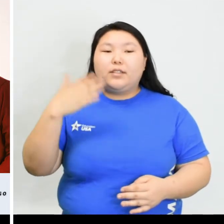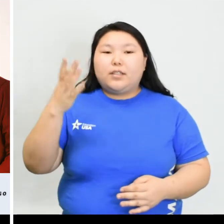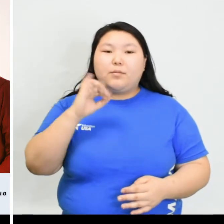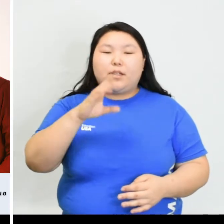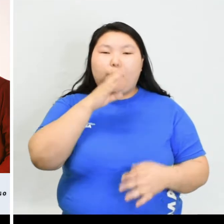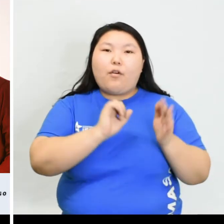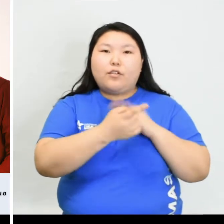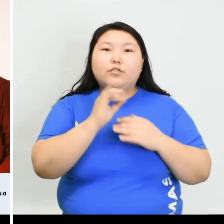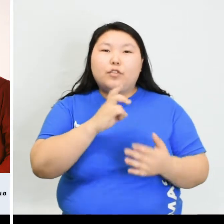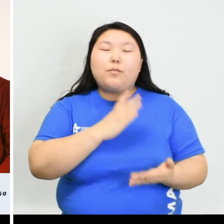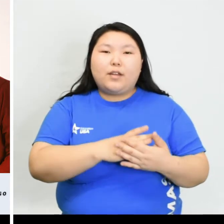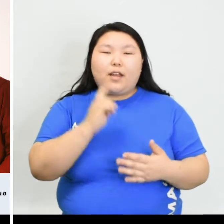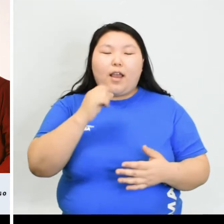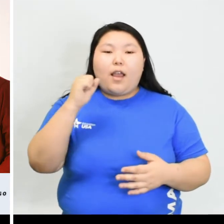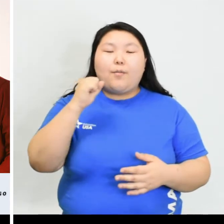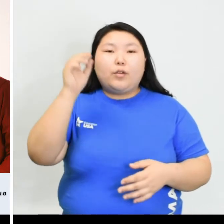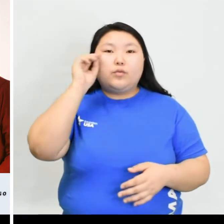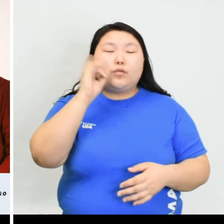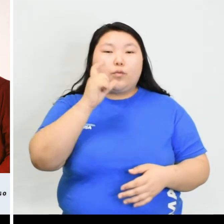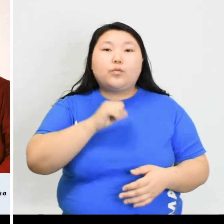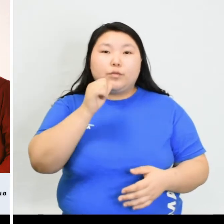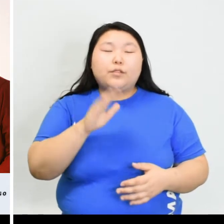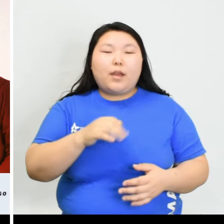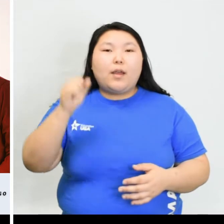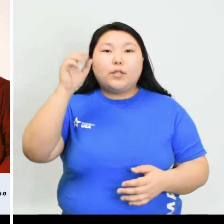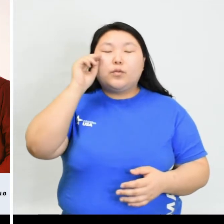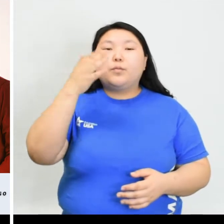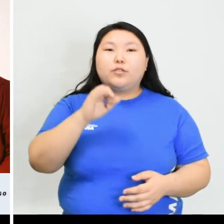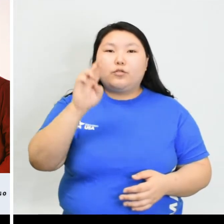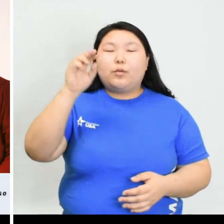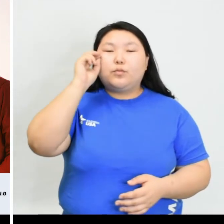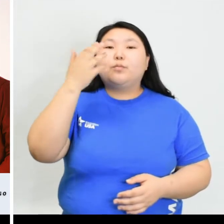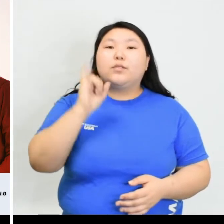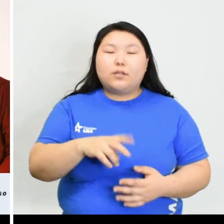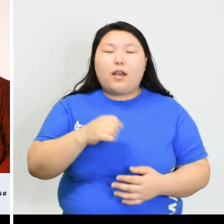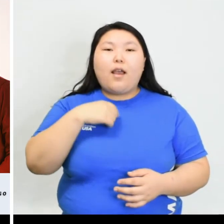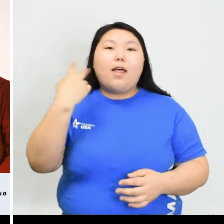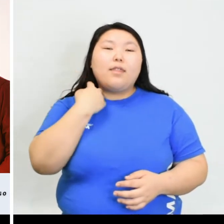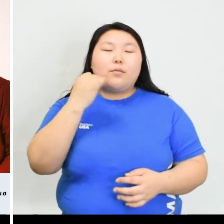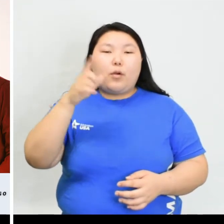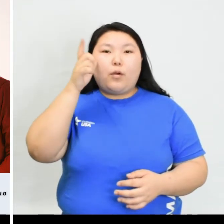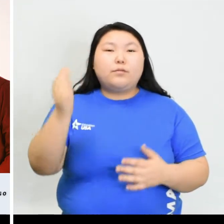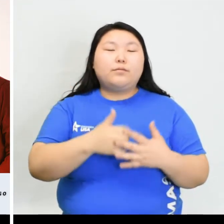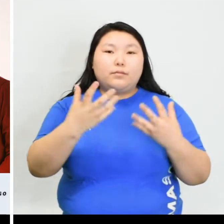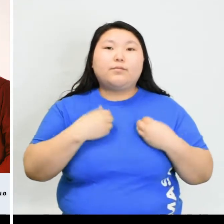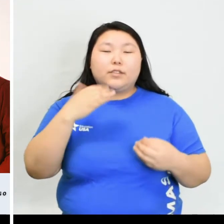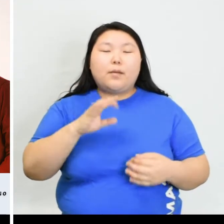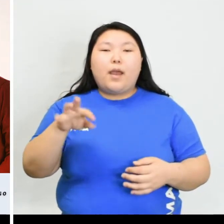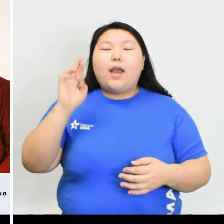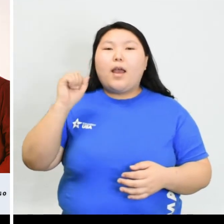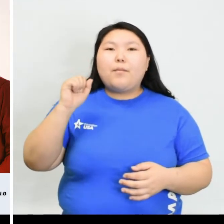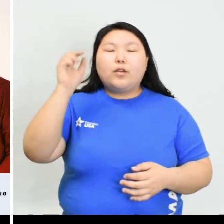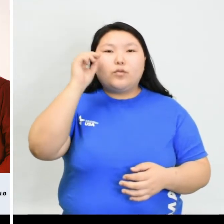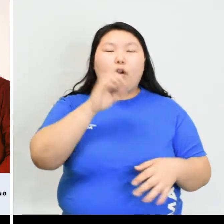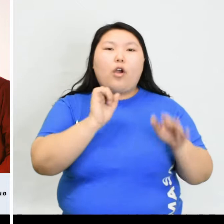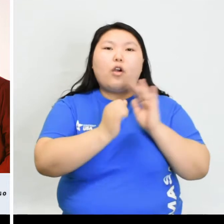Тэр тас айгу онцлогтой амьдтай ганц Америкт ирсэн хүн биш те. Америкт сурж исэн, Японд сурж исэн, амуу Англид бас боловсрол эзэмжсэн.